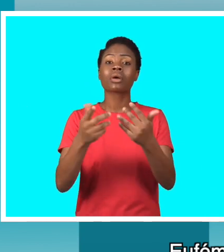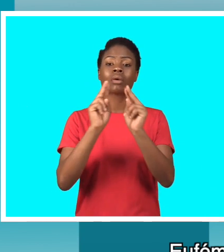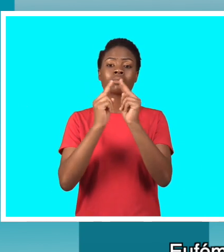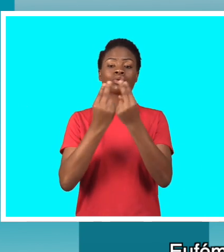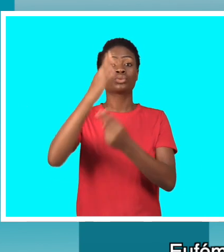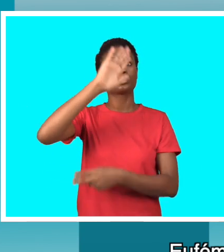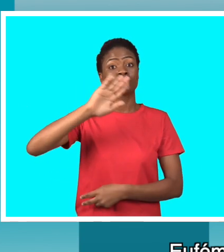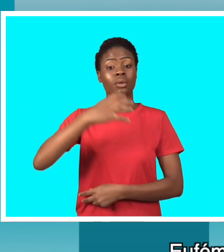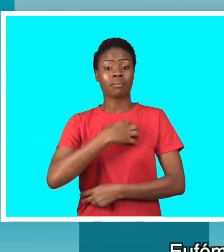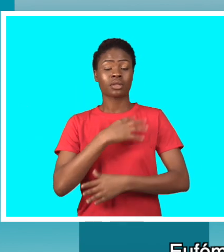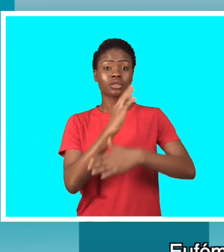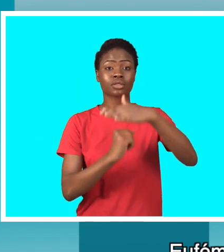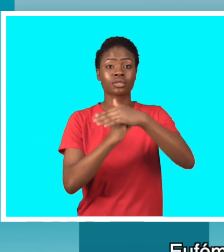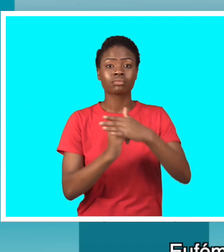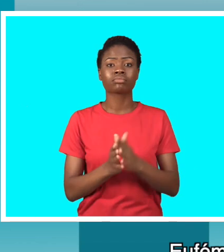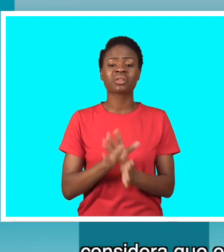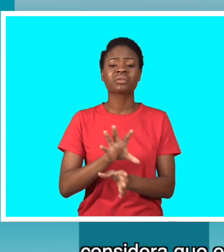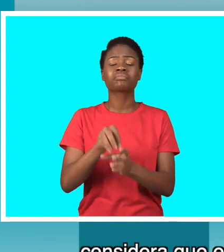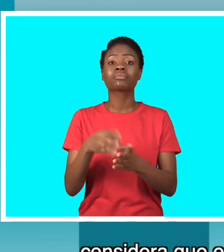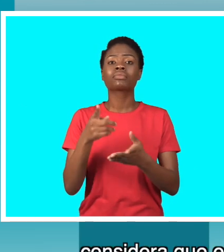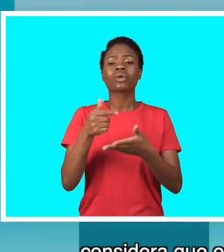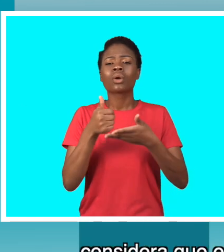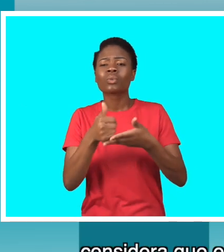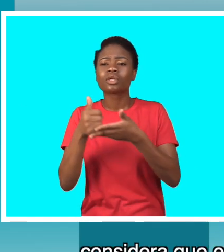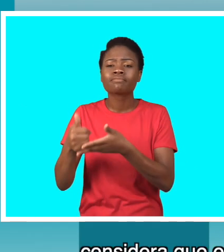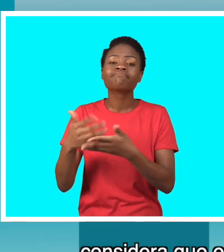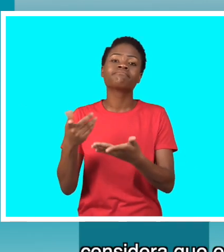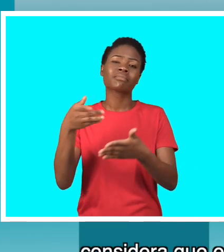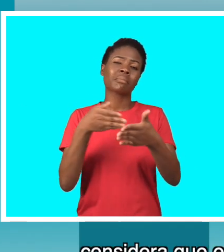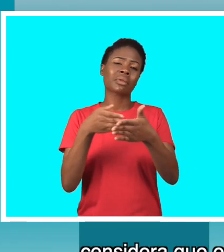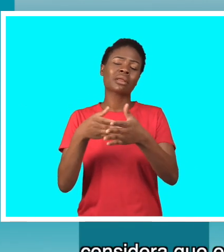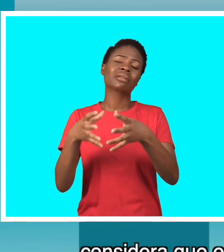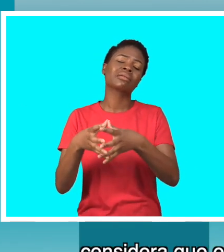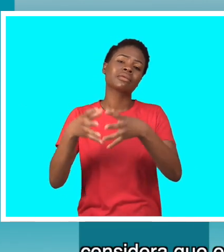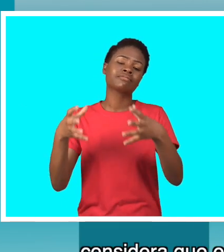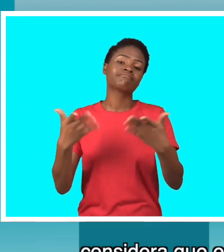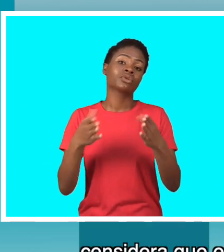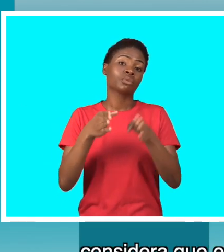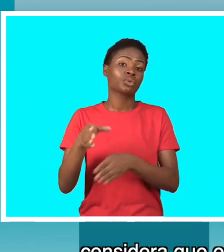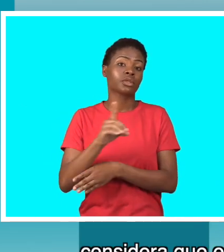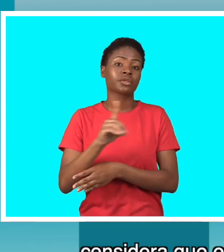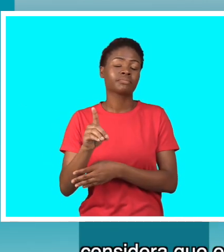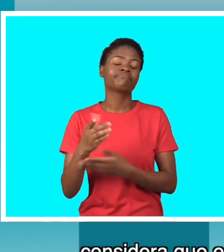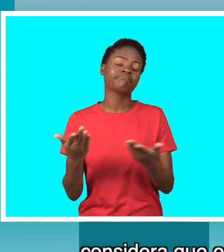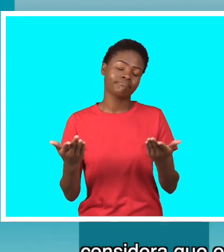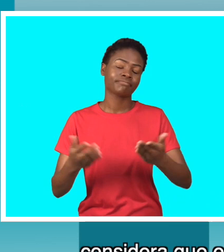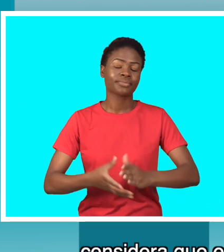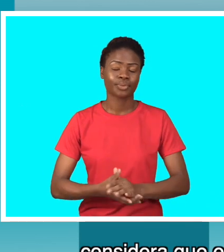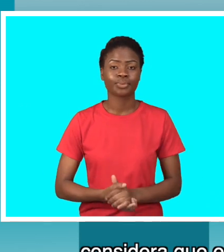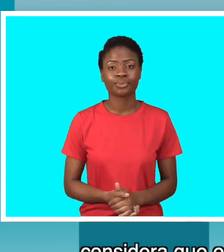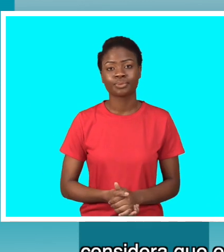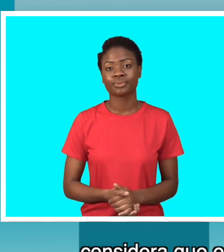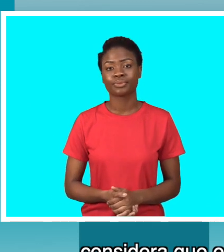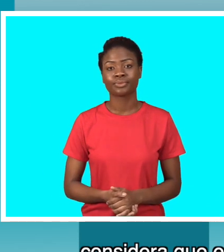Conselho Nacional da Ação Social, considera que esta iniciativa pode ajudar a reduzir as barreiras